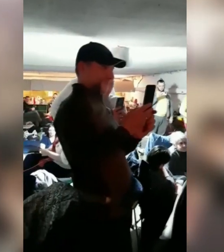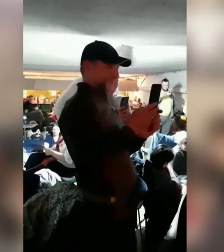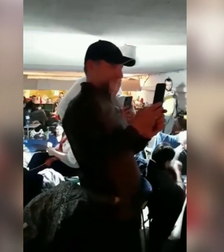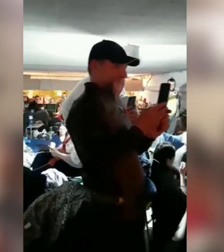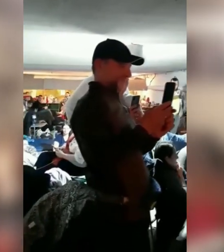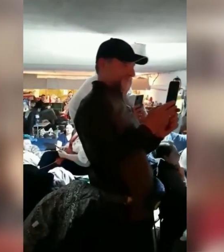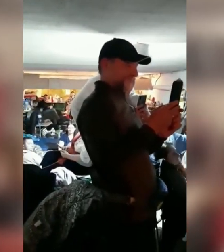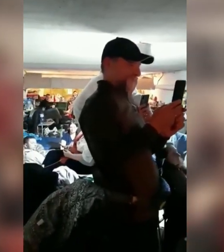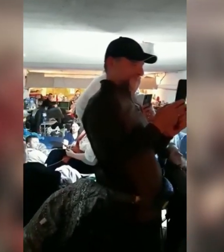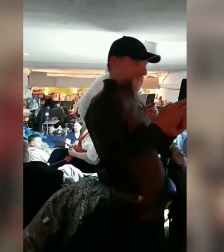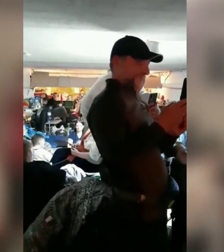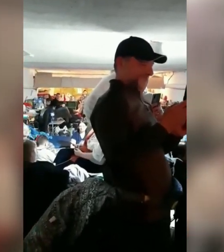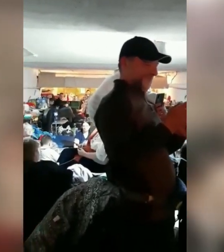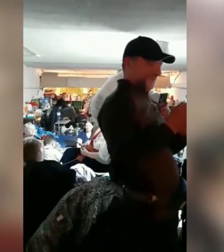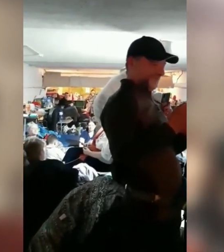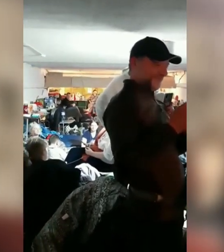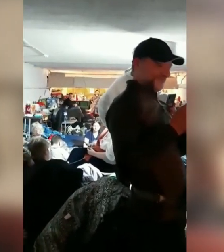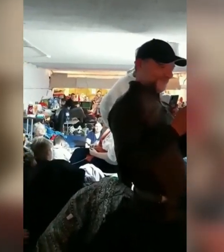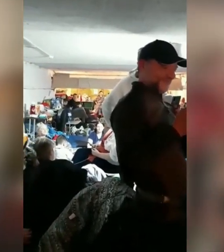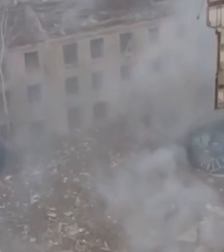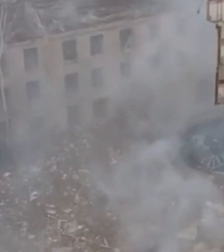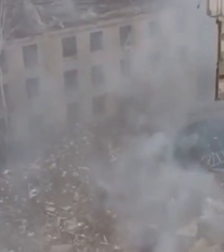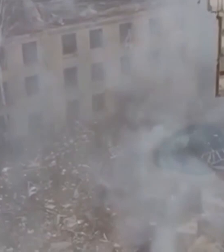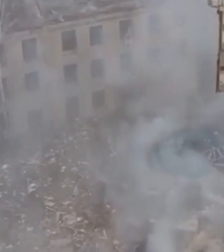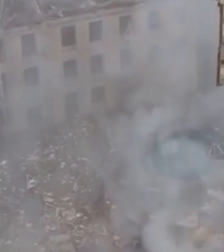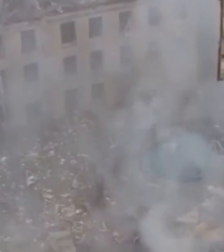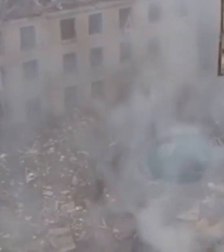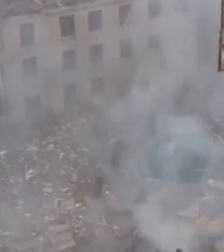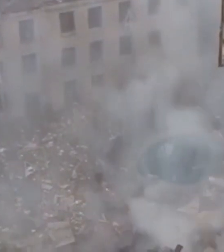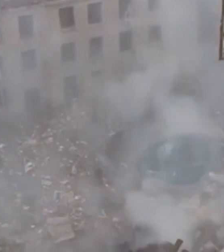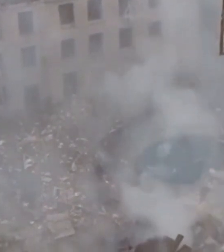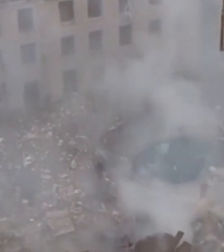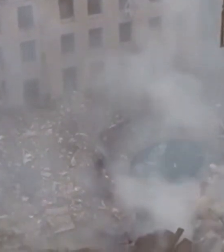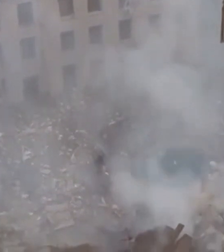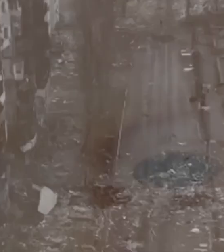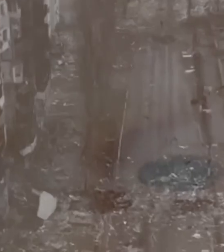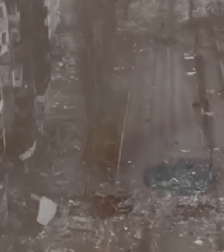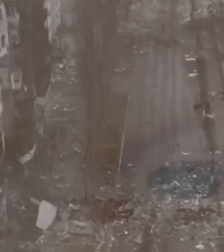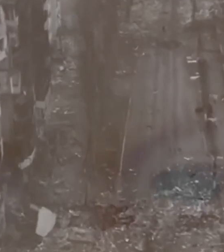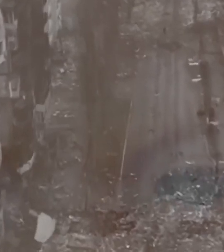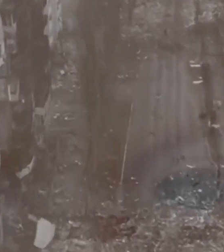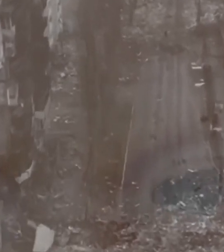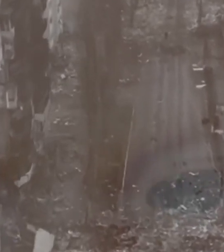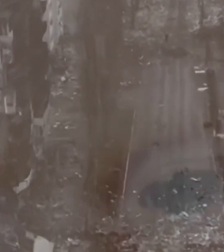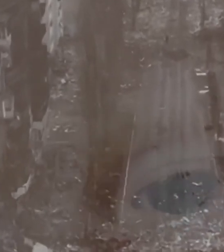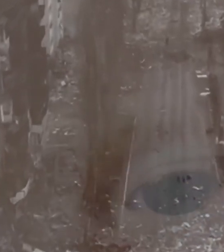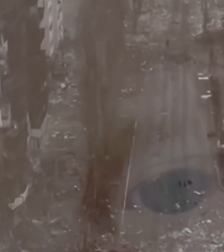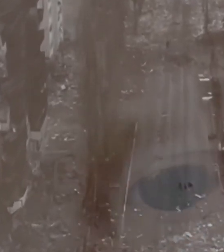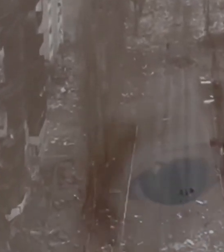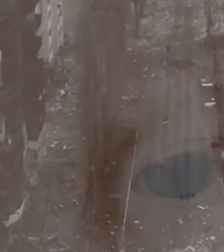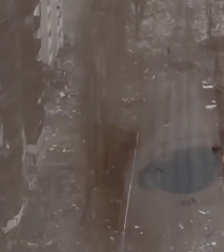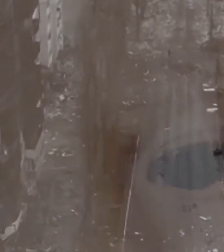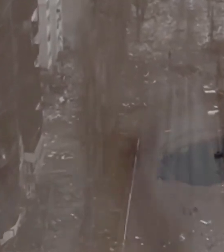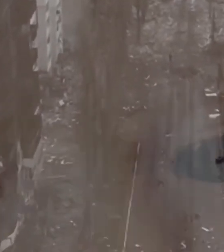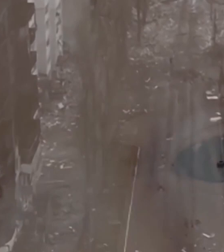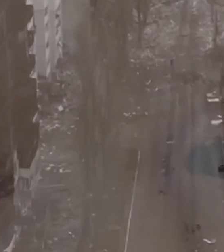збірного образу української дитини, яка благає про мир. Я не військовий об'єкт. Мене